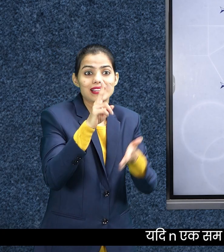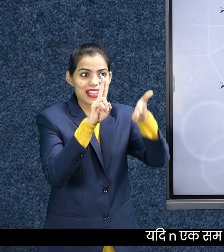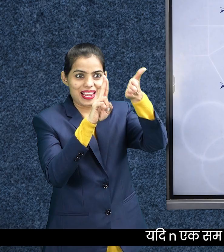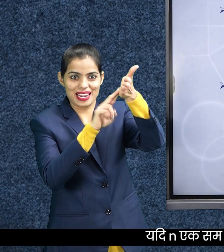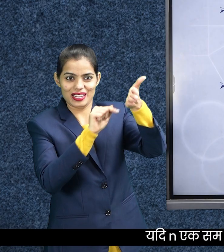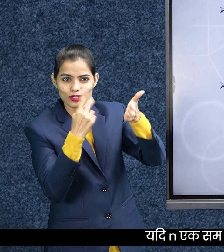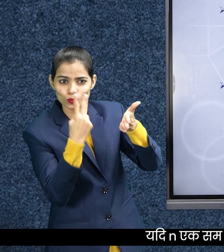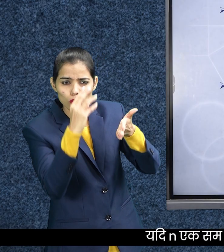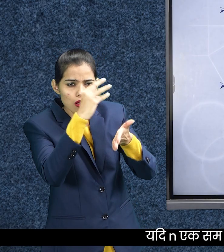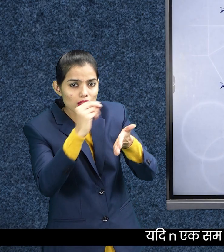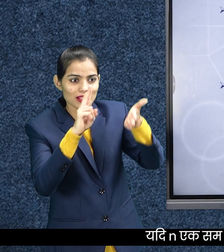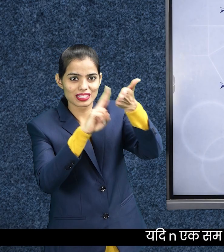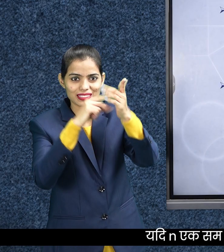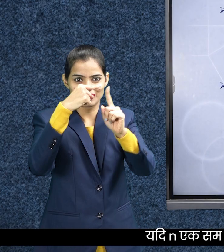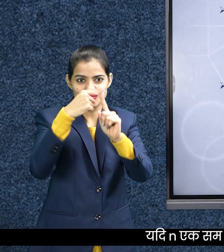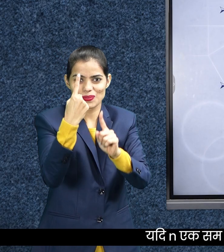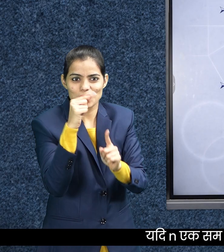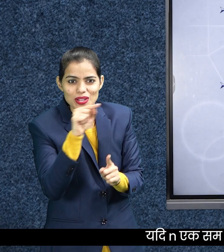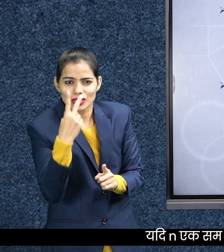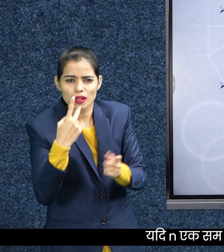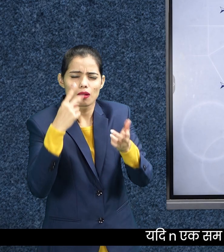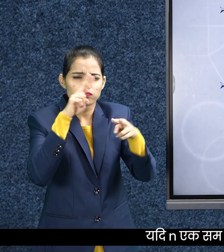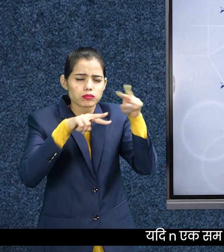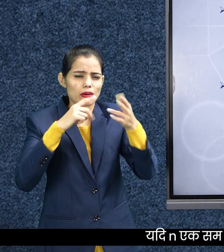टू के मानों का माध्य।